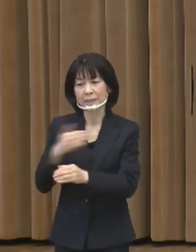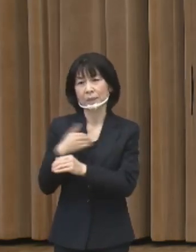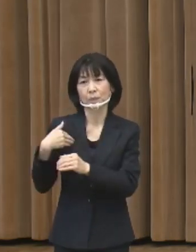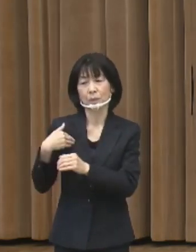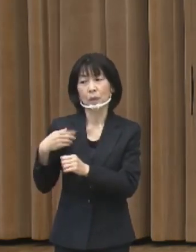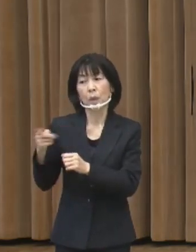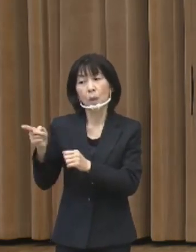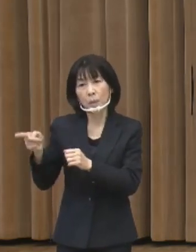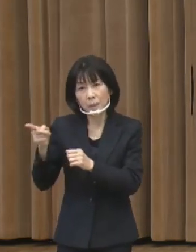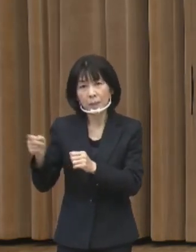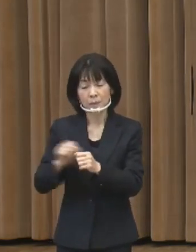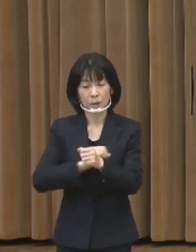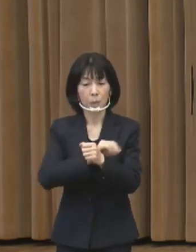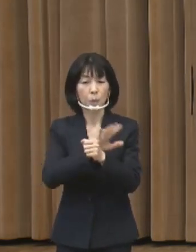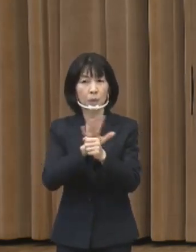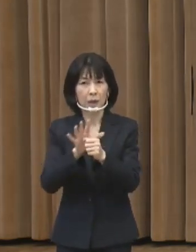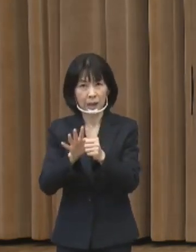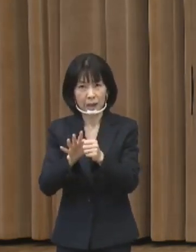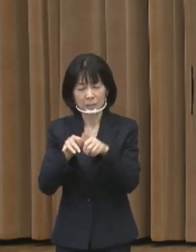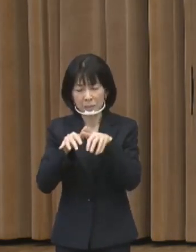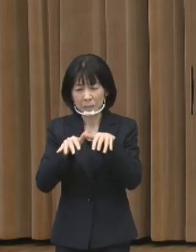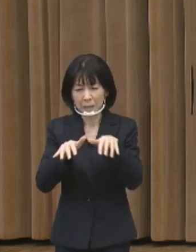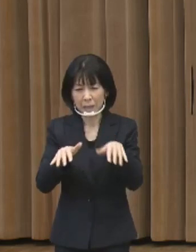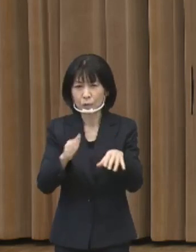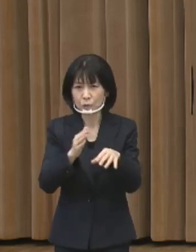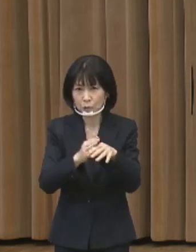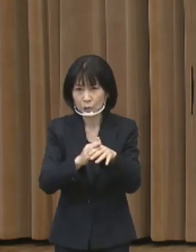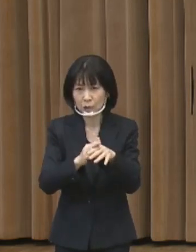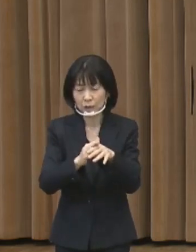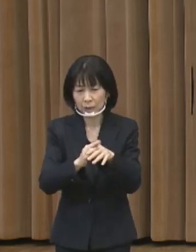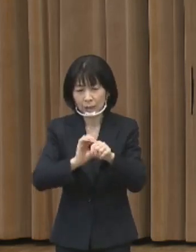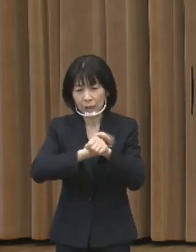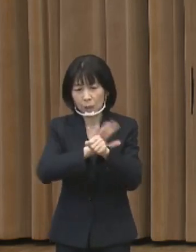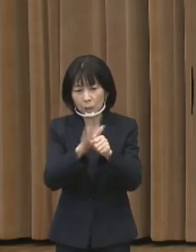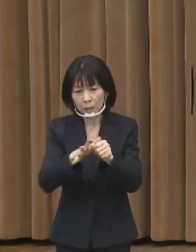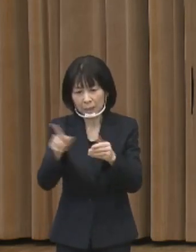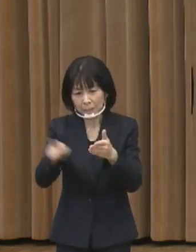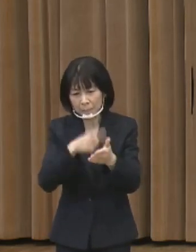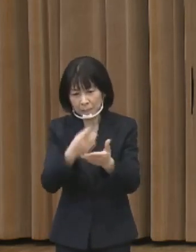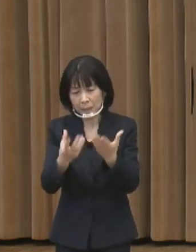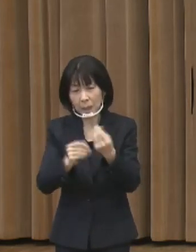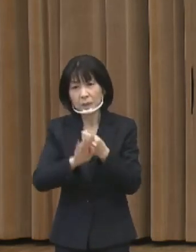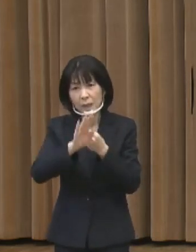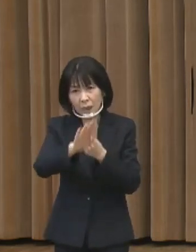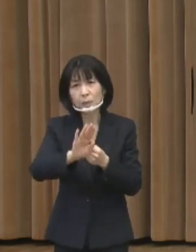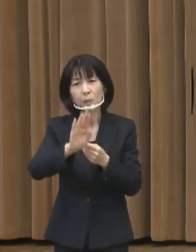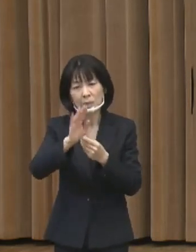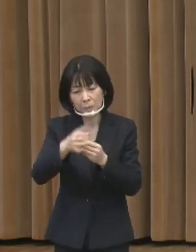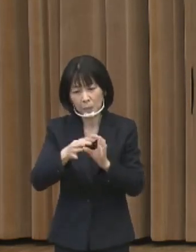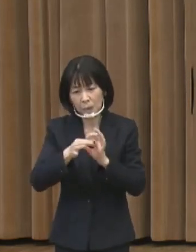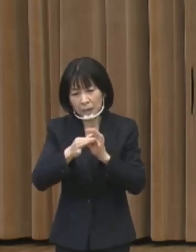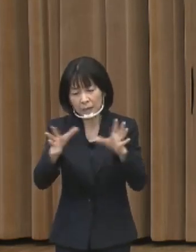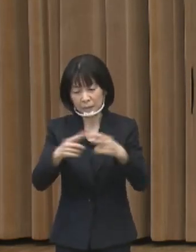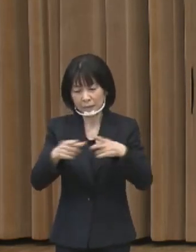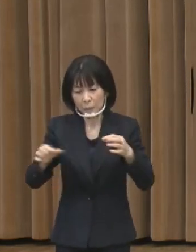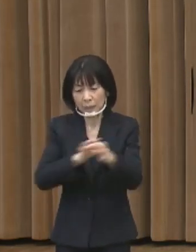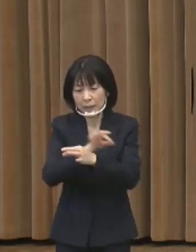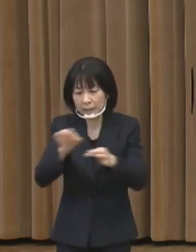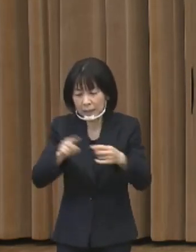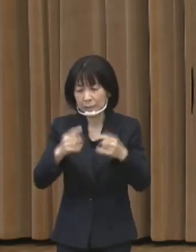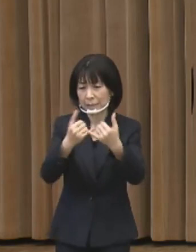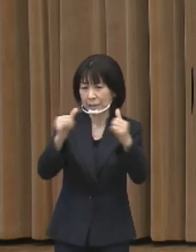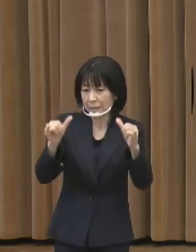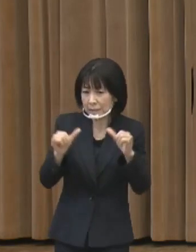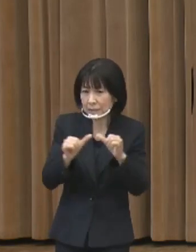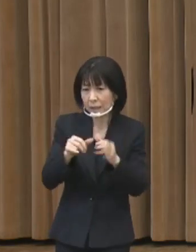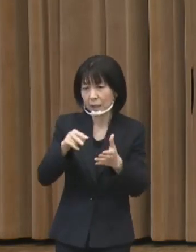コロナの中でも、あるいはポストコロナにおいても日本の経済社会にとって私は大切なこと